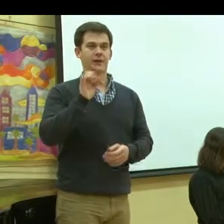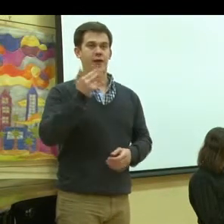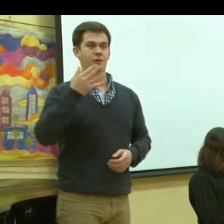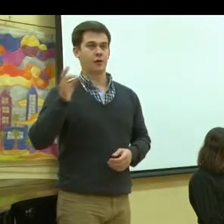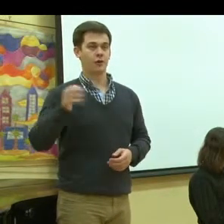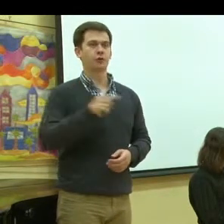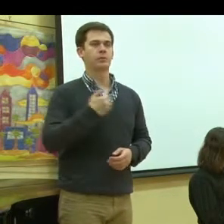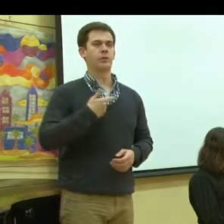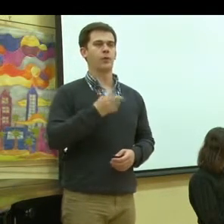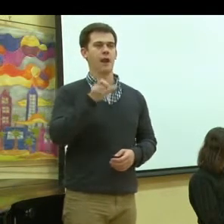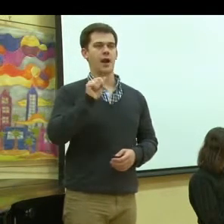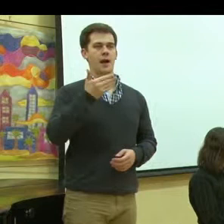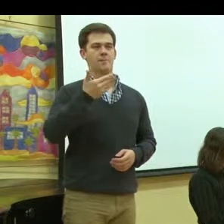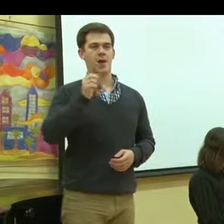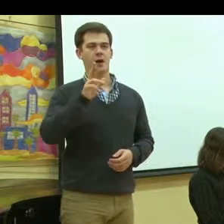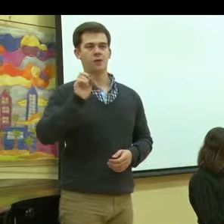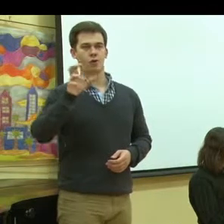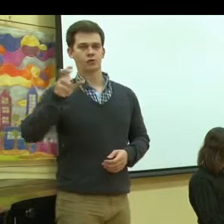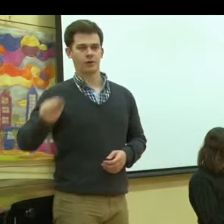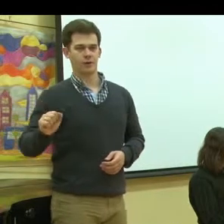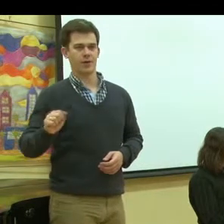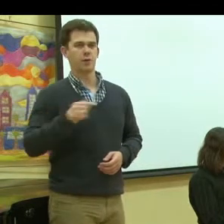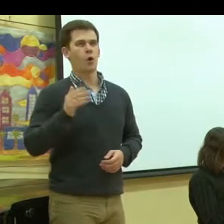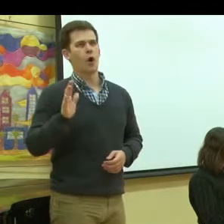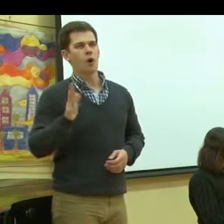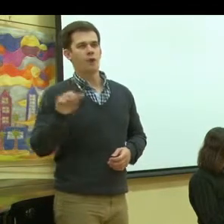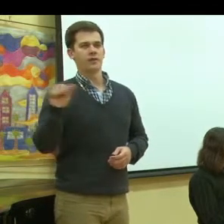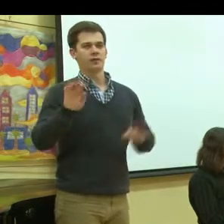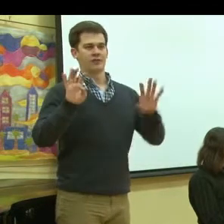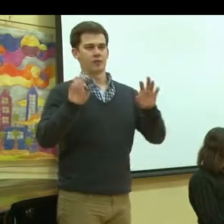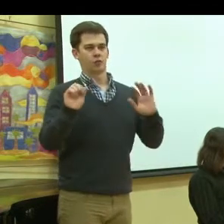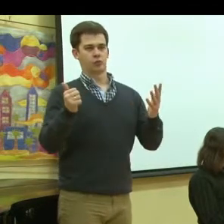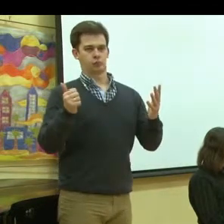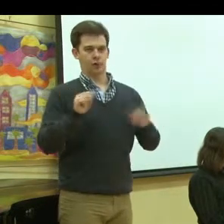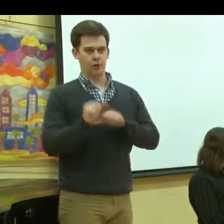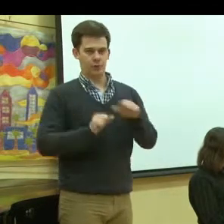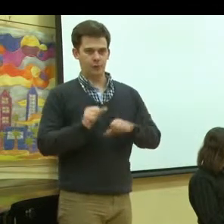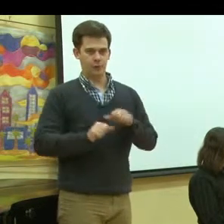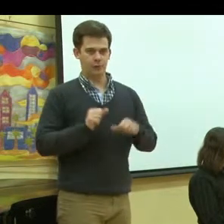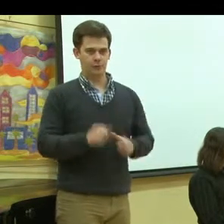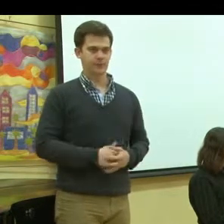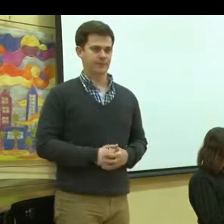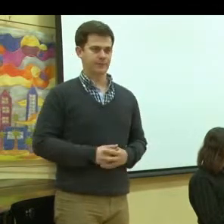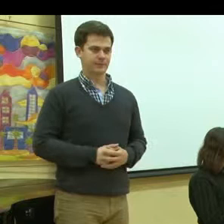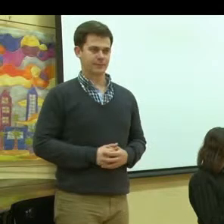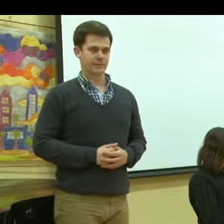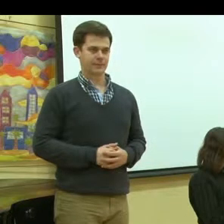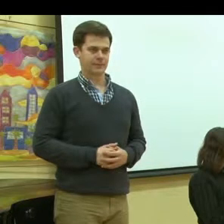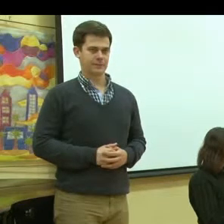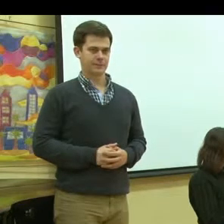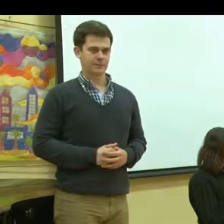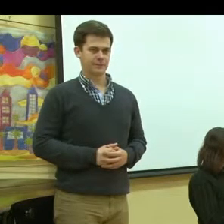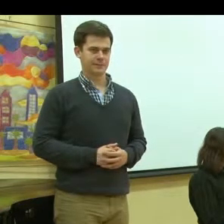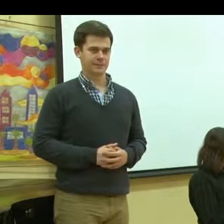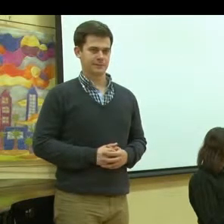dociera do Europy, to jest La Morocha. Przyjmuje się, że to było około roku 1906. Pasan 4-5 años aquí en Europa, se